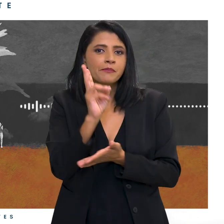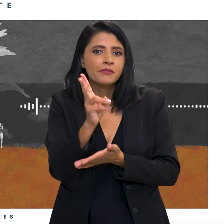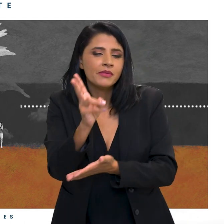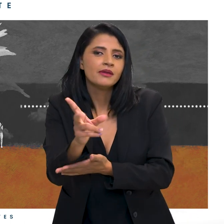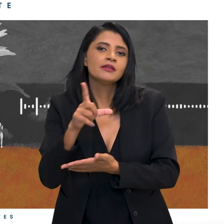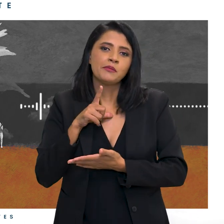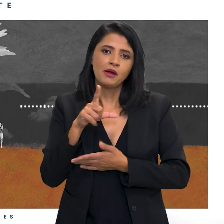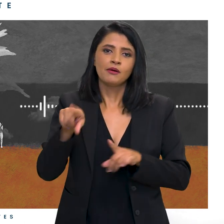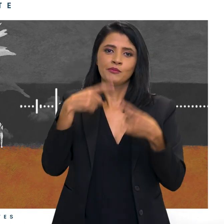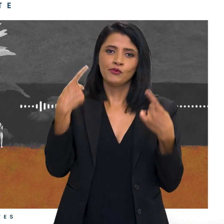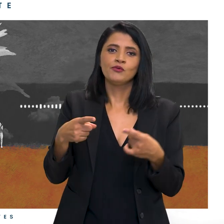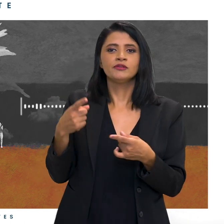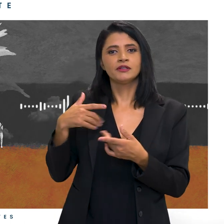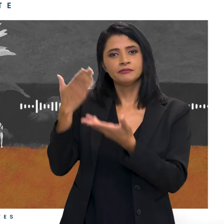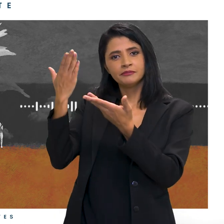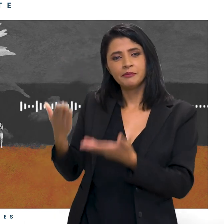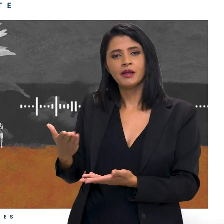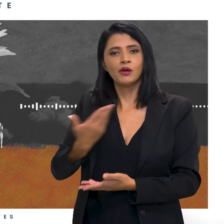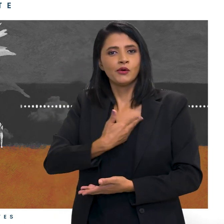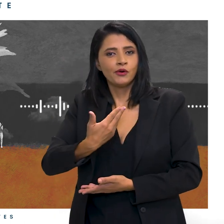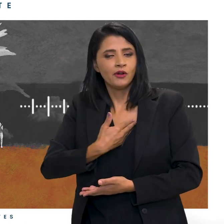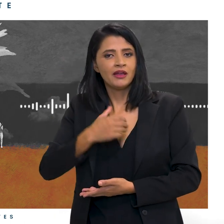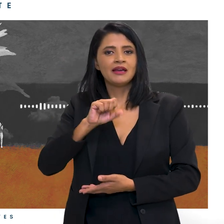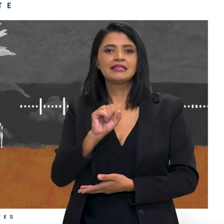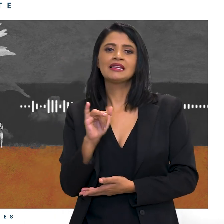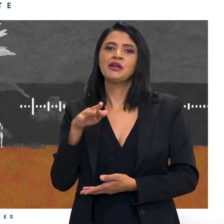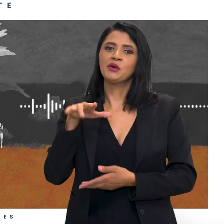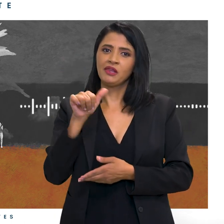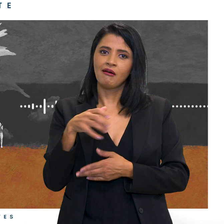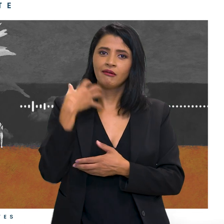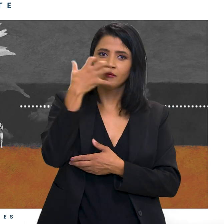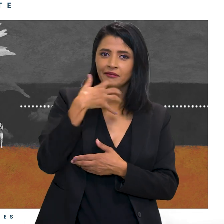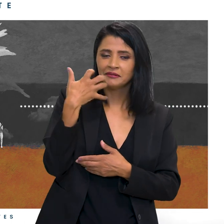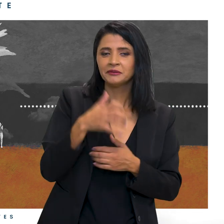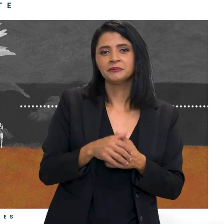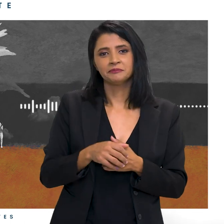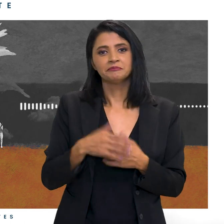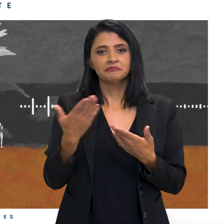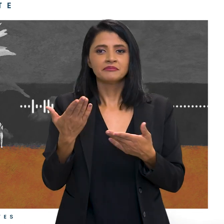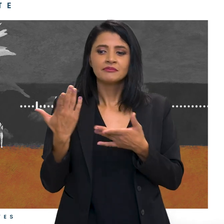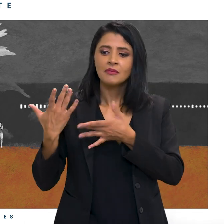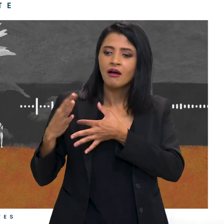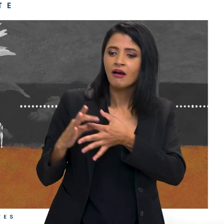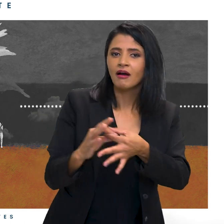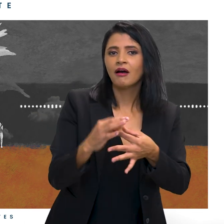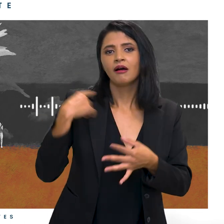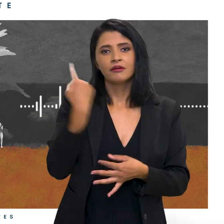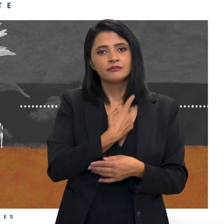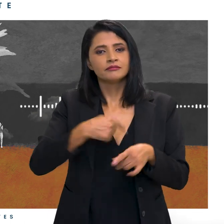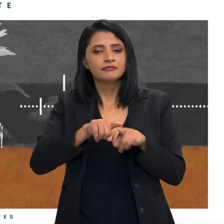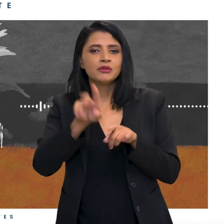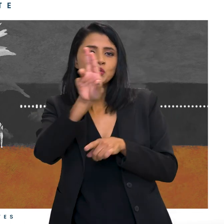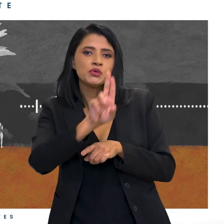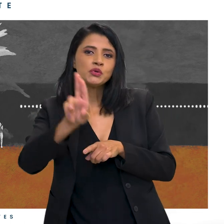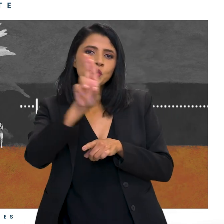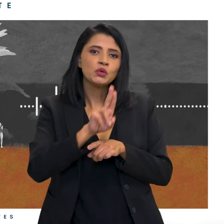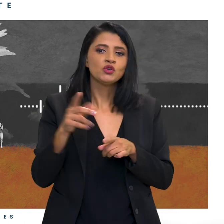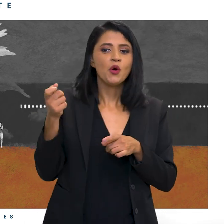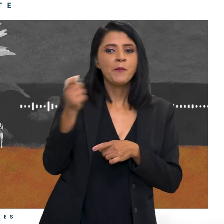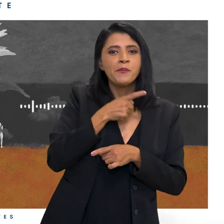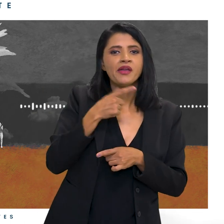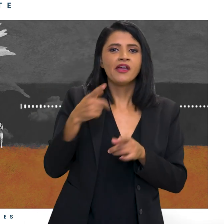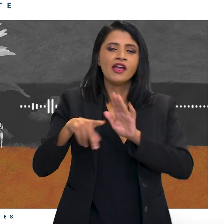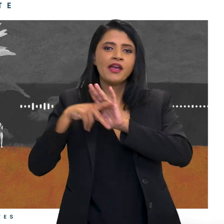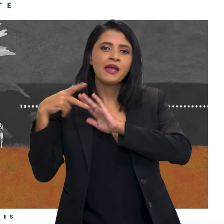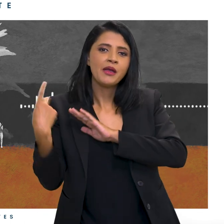mesma música foi gentilmente interpretada pela nossa colega Sayonara Moreno. E para ambientar, a gente também usou trechos de